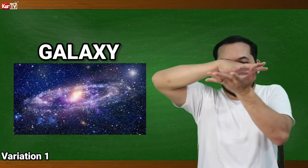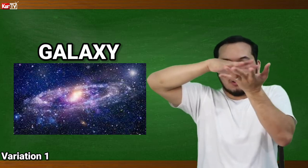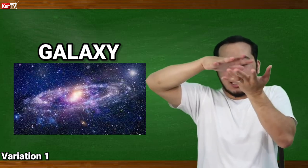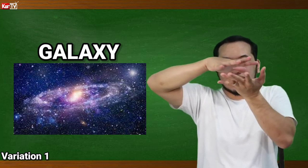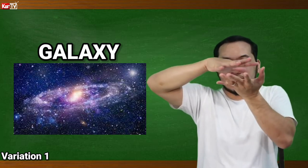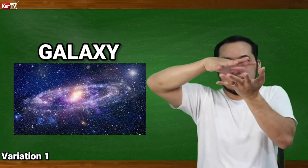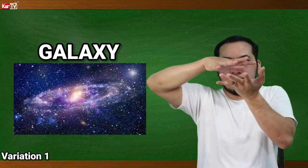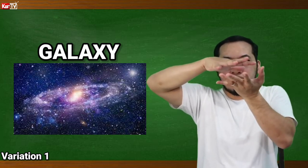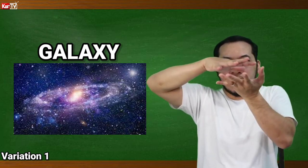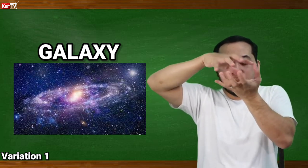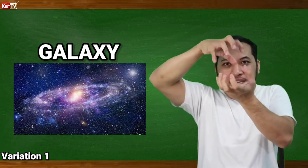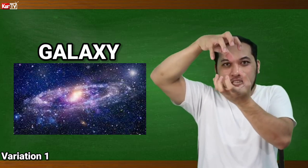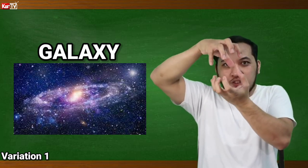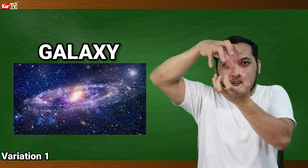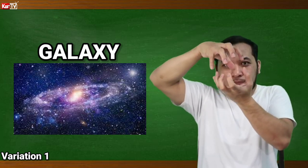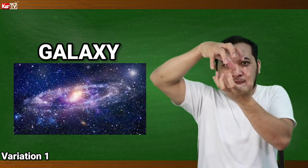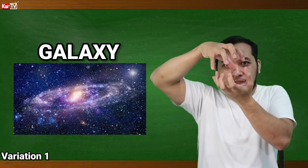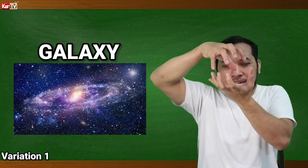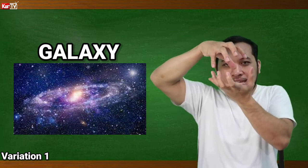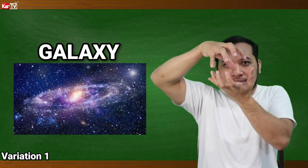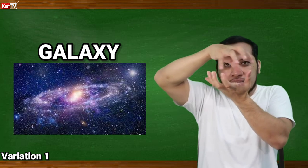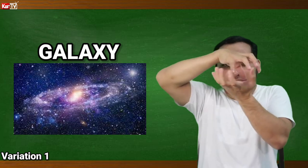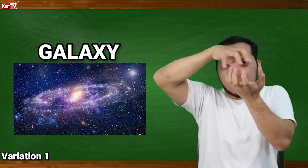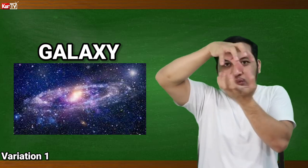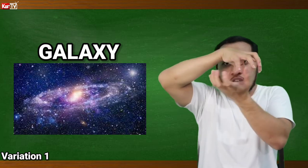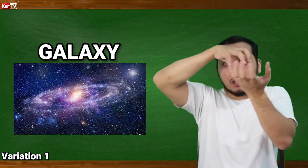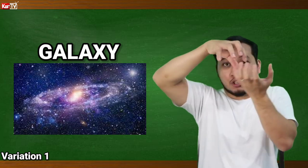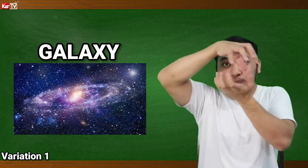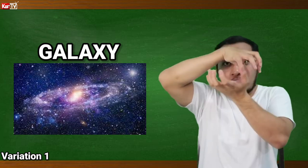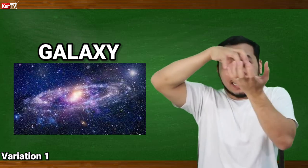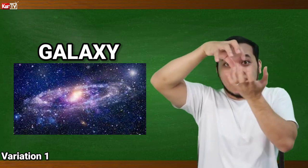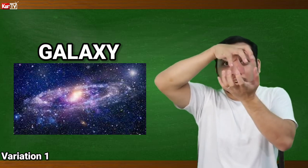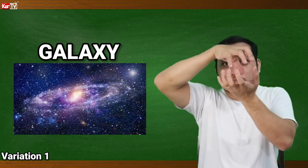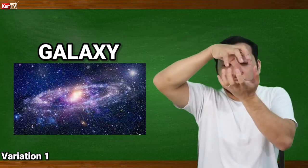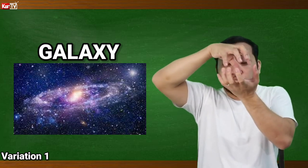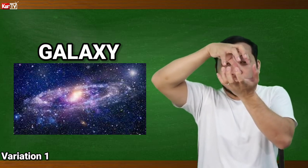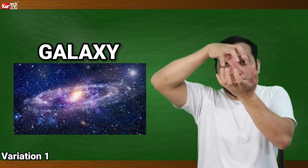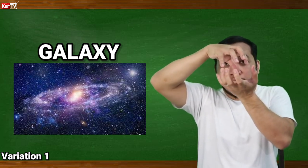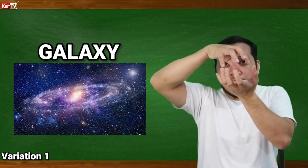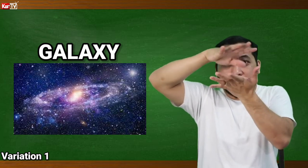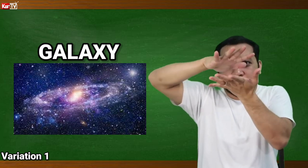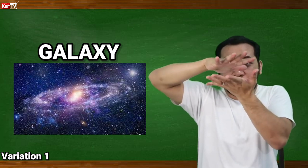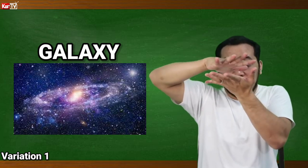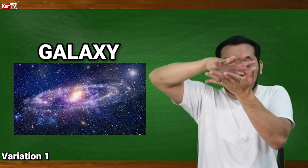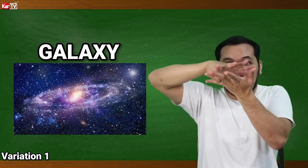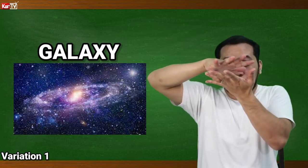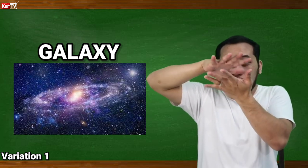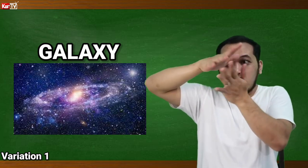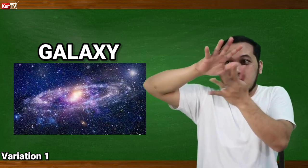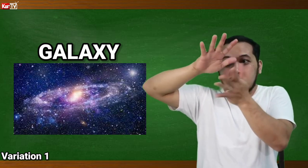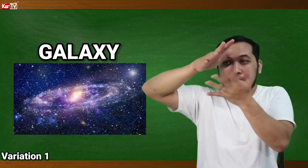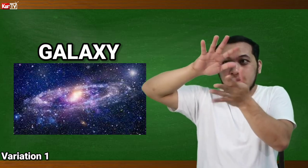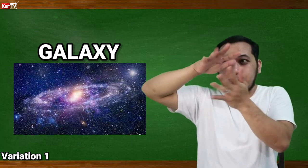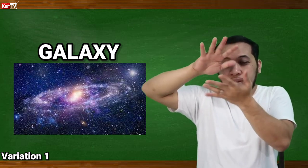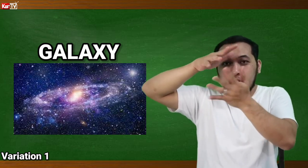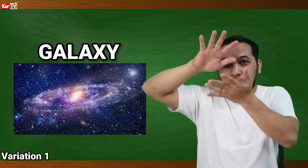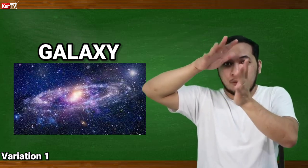ninyo ha kasi diba ba pag hindi nyo sya flinat na nakaganto kayo ito po ay cloud so kailangan naka-flat yung inyong parehong